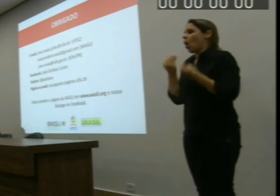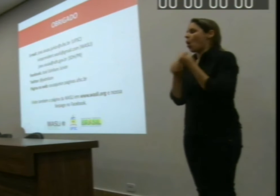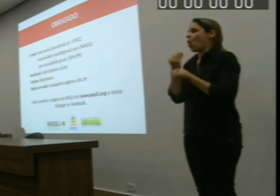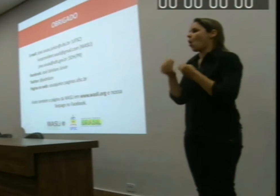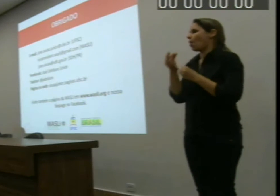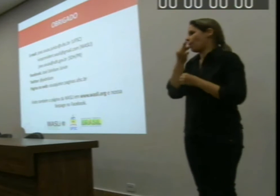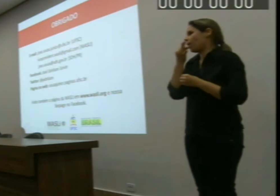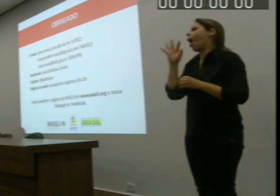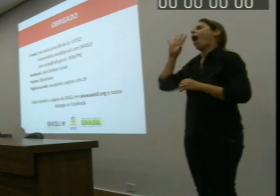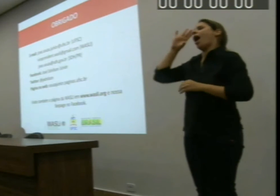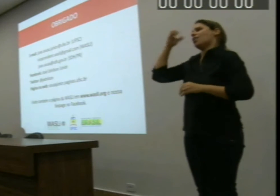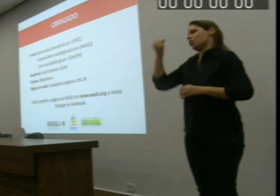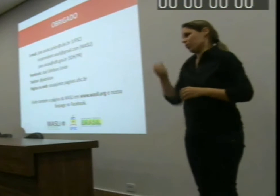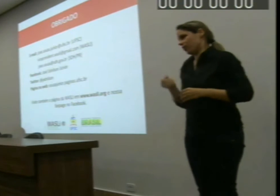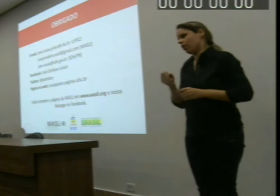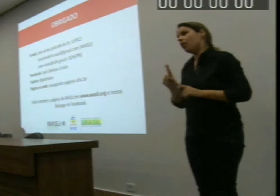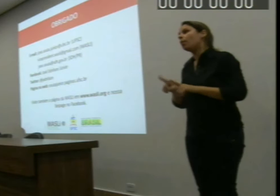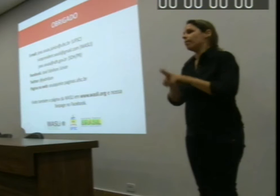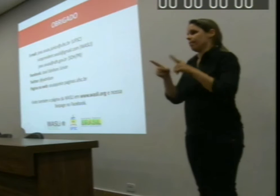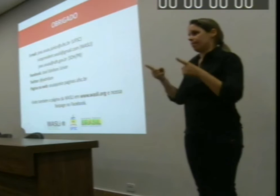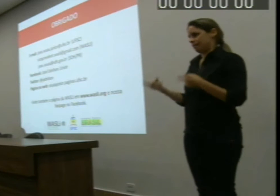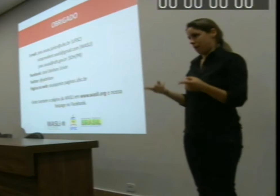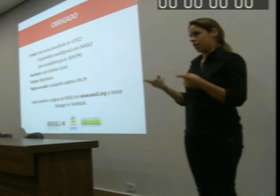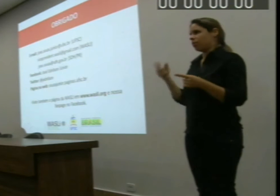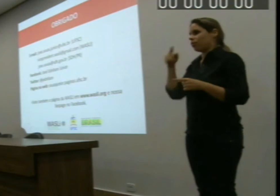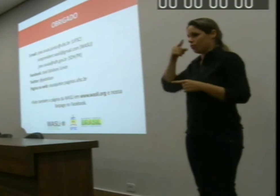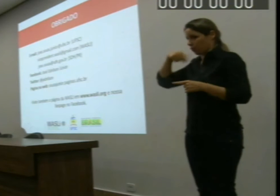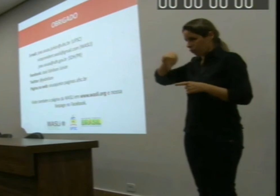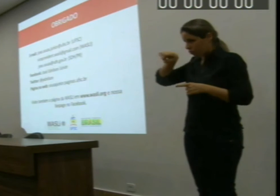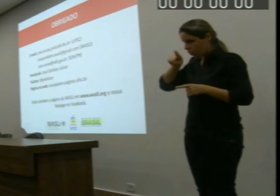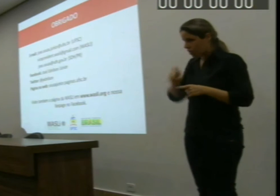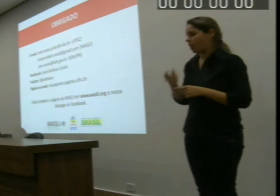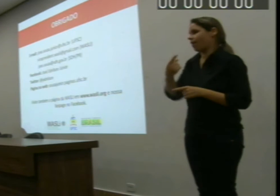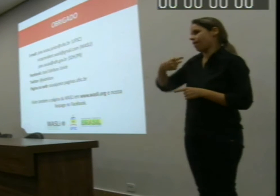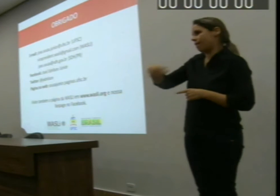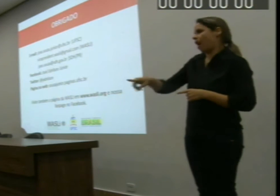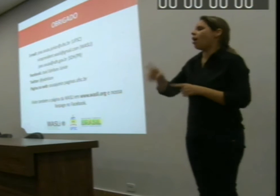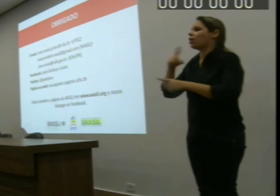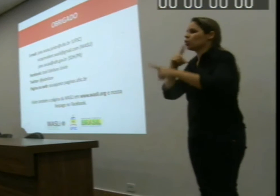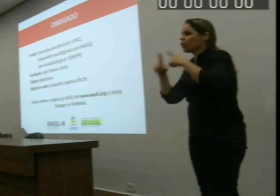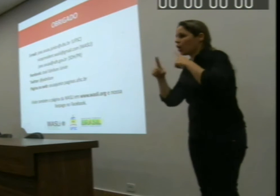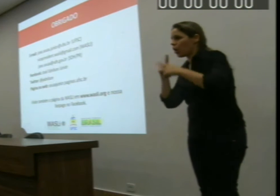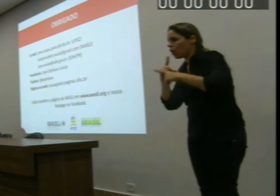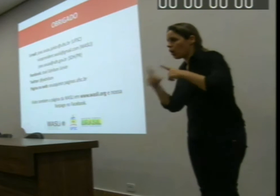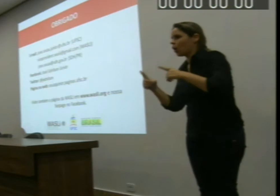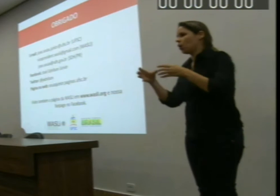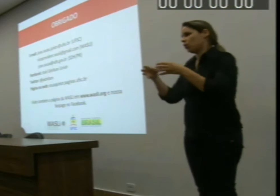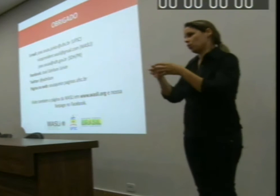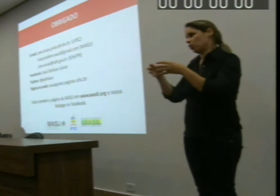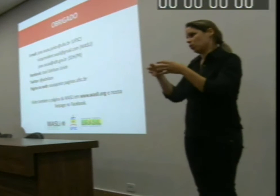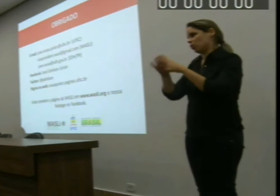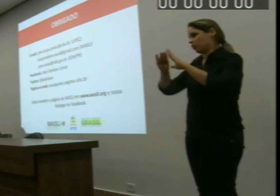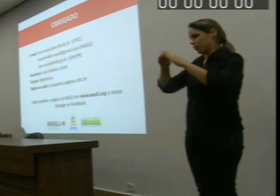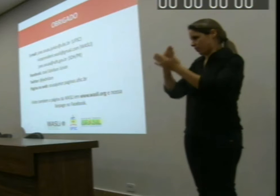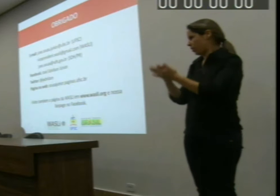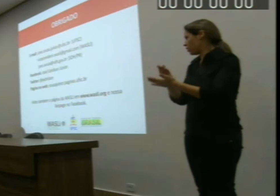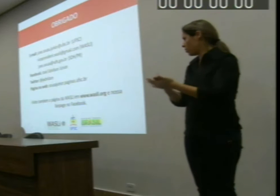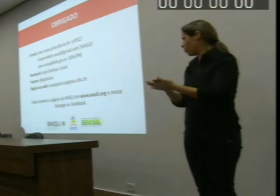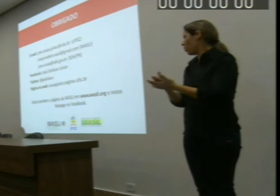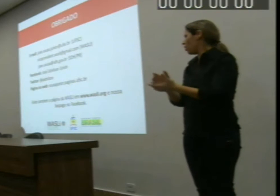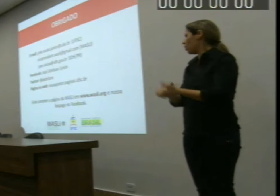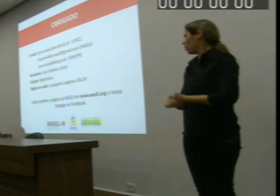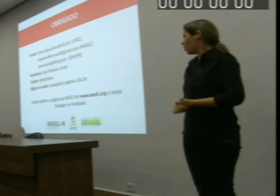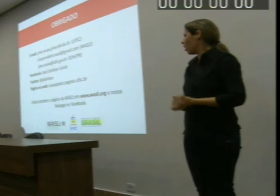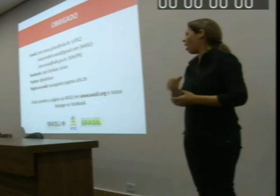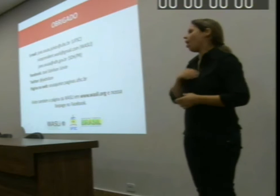solução mas a recomendação ainda serve você dialogar com a comunidade escolar se você tá tentando há 20 anos a